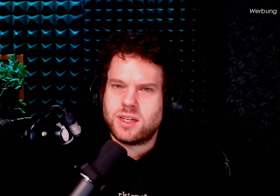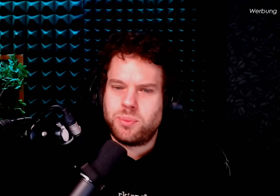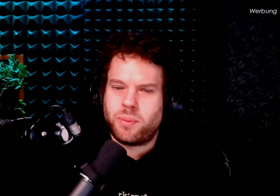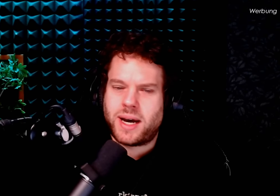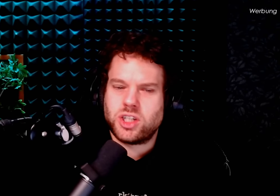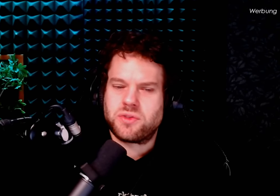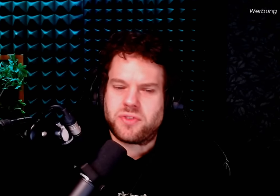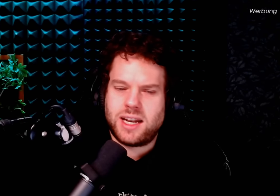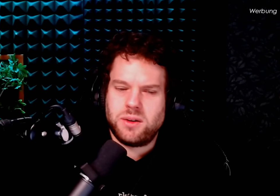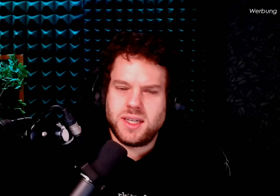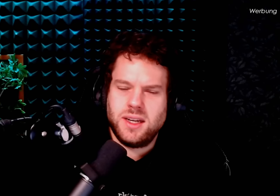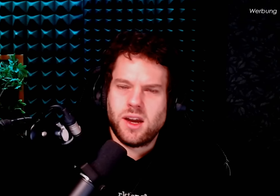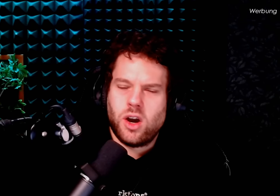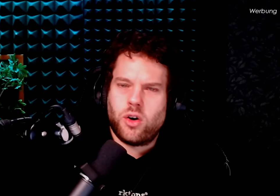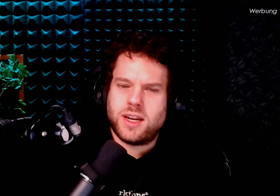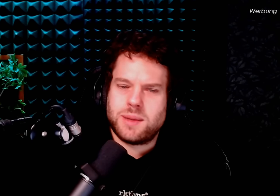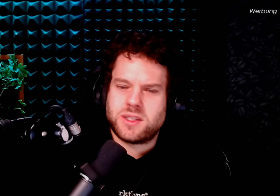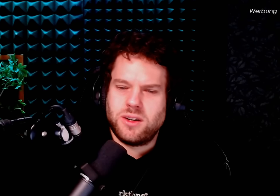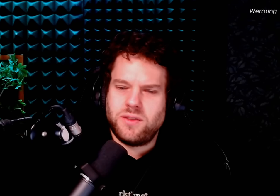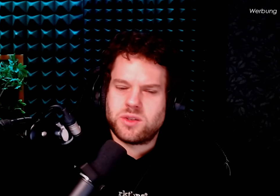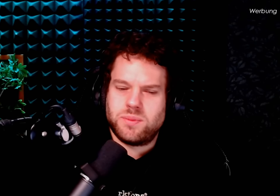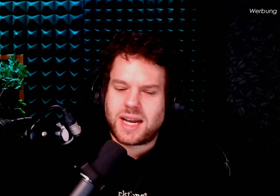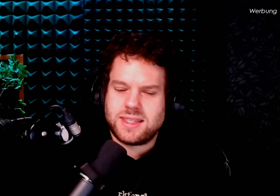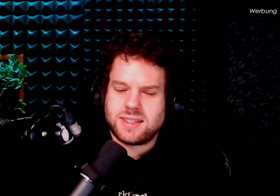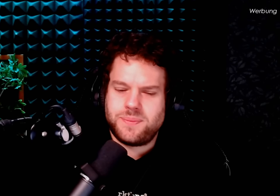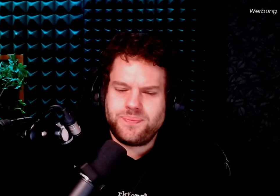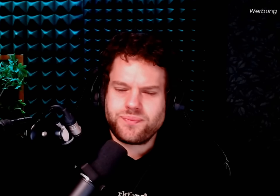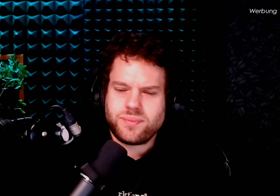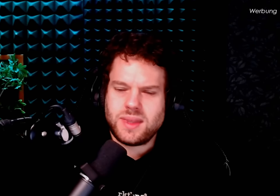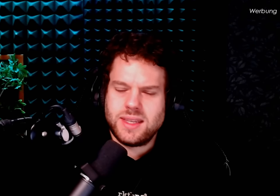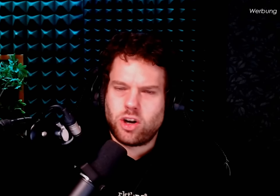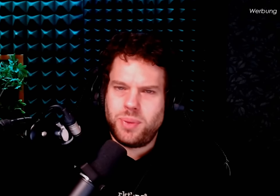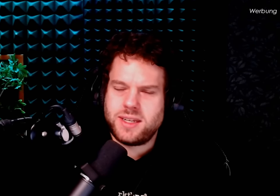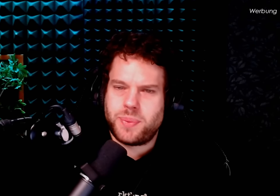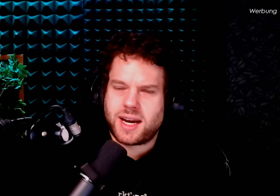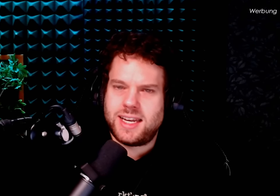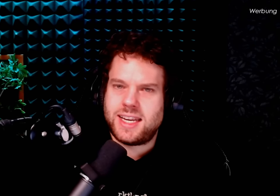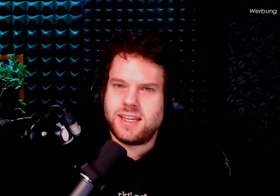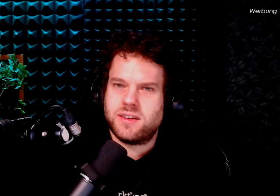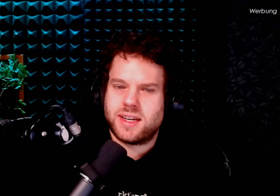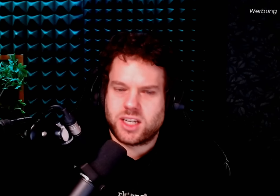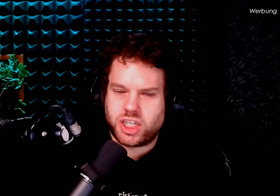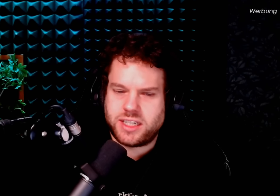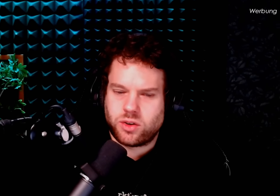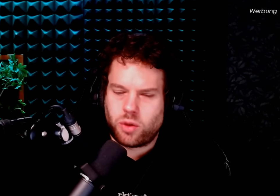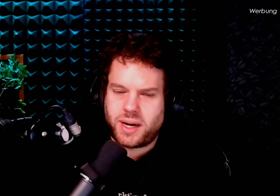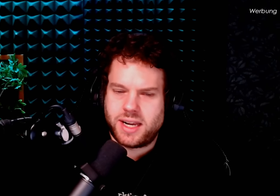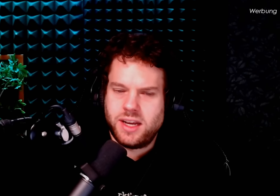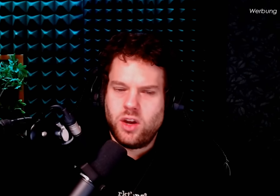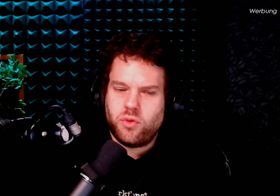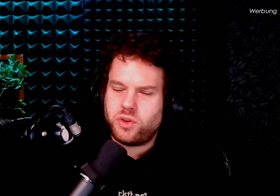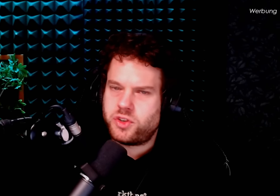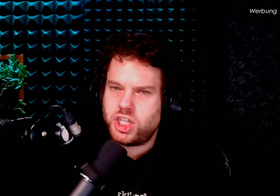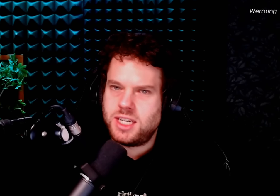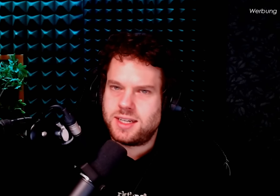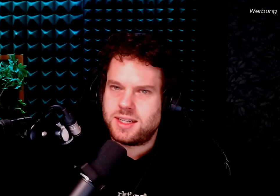und dann diplomatische Verhandlungen. Und dann gibt's irgendwie so im Ganzen eine komplette Parallelgeschichte nochmal von verschiedenen